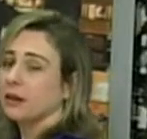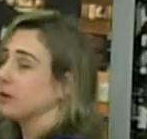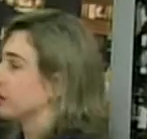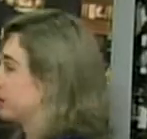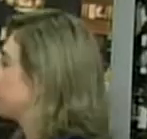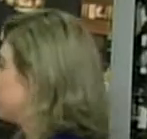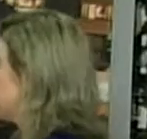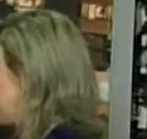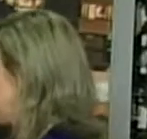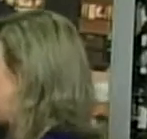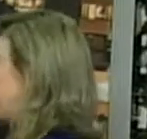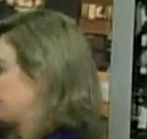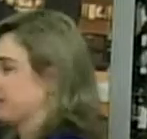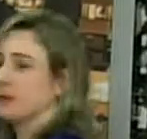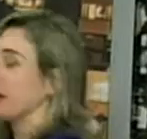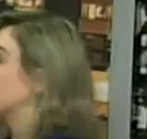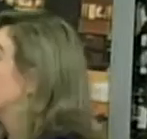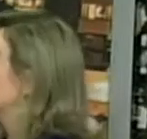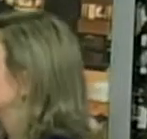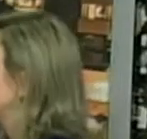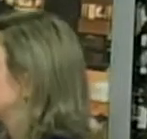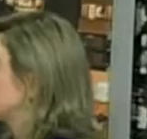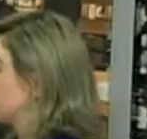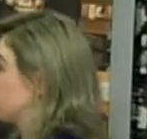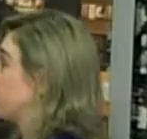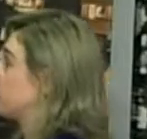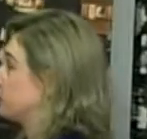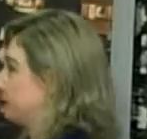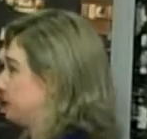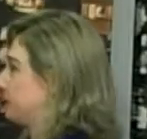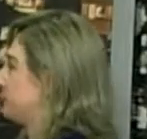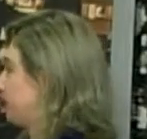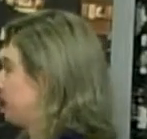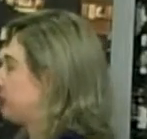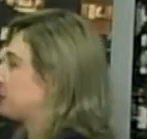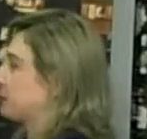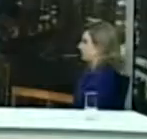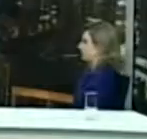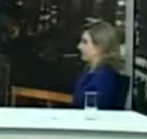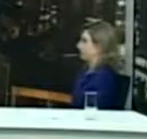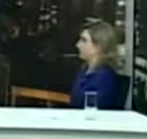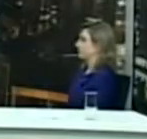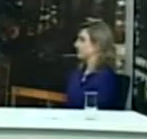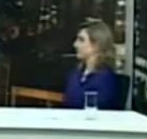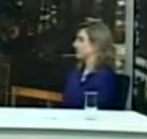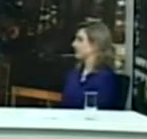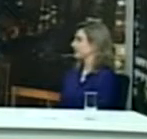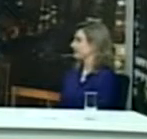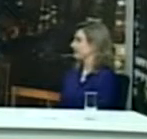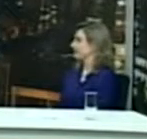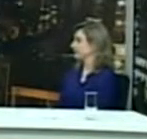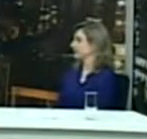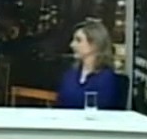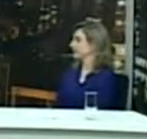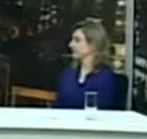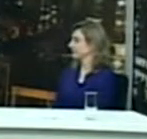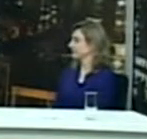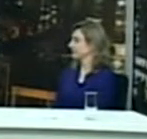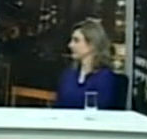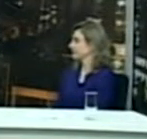pai. Não. Pai. É irmão. Irmão? Ah, eu achei que entendi que era o pai. A gente está muito feliz de estar com vocês